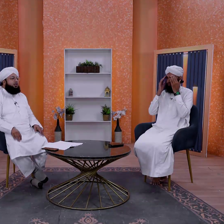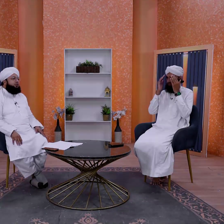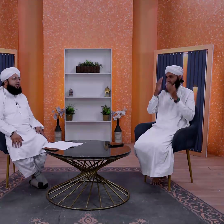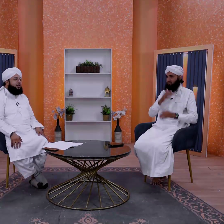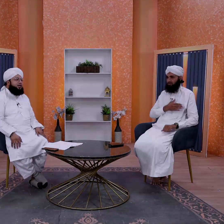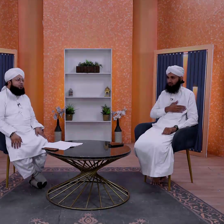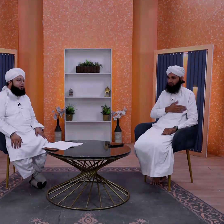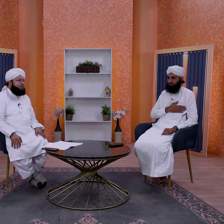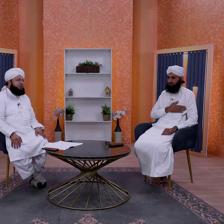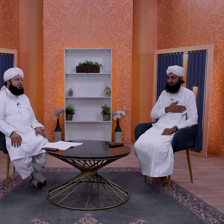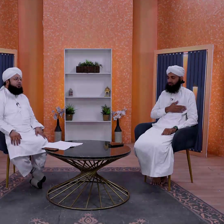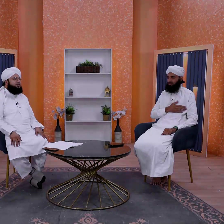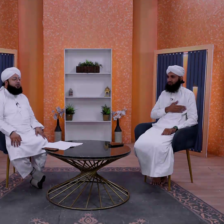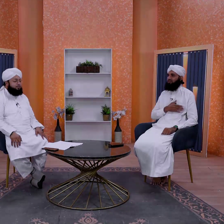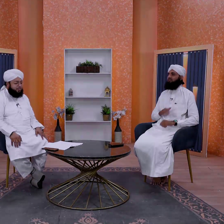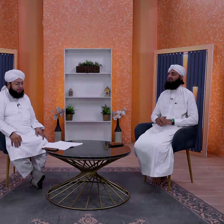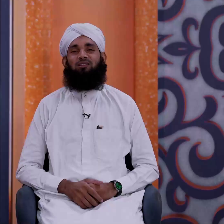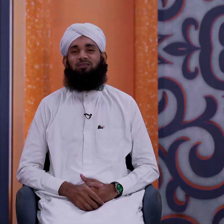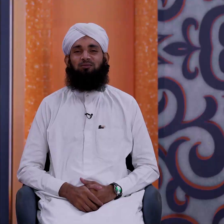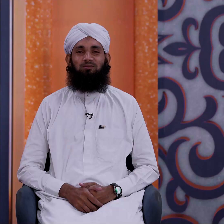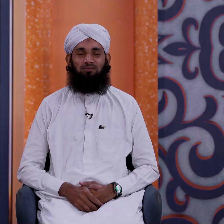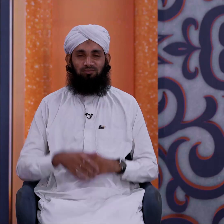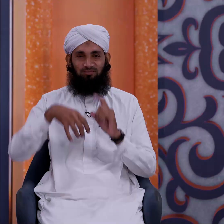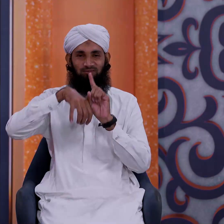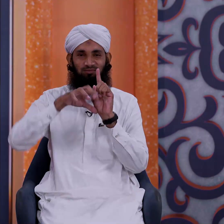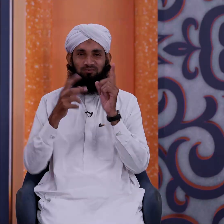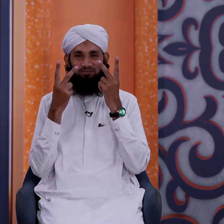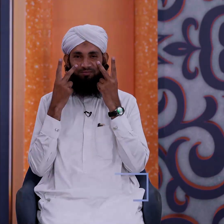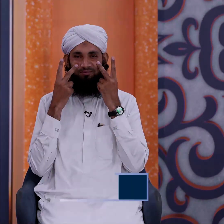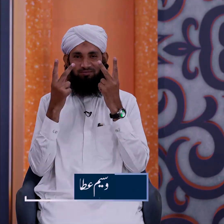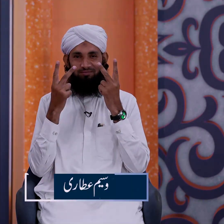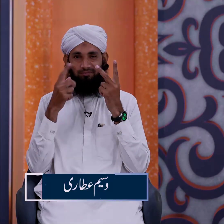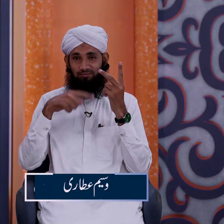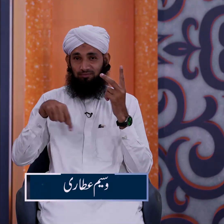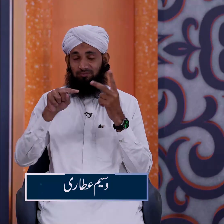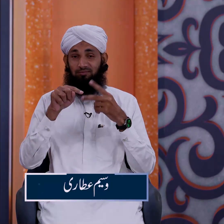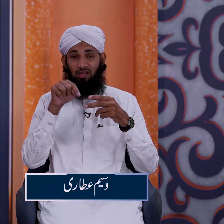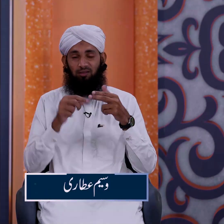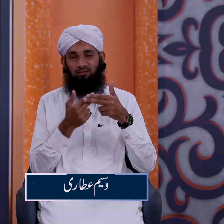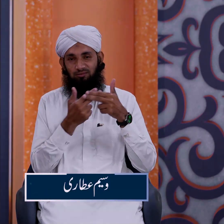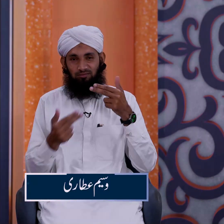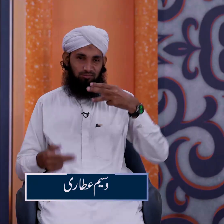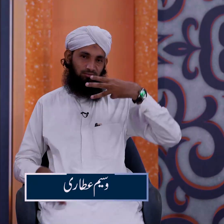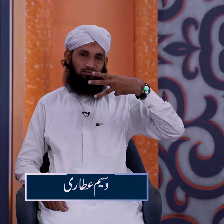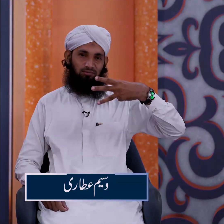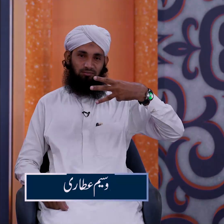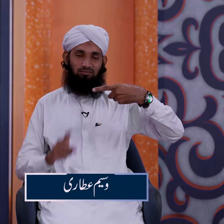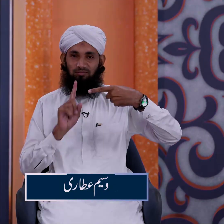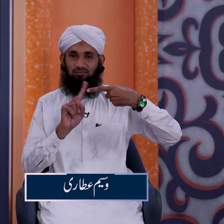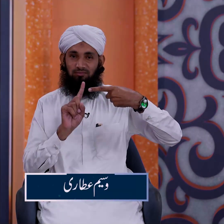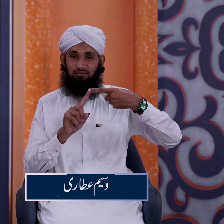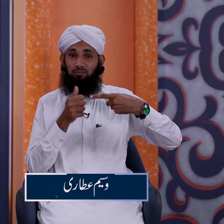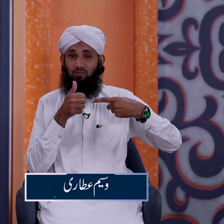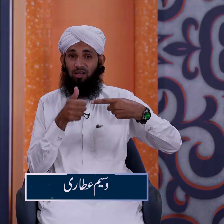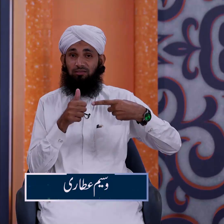صلی اللہ تعالی علی محمد صلی اللہ علیہ وسلم۔ مدنی چینل کے ناظرین، ہمارے اس پروگرام میں 3 سیگمنٹ ہوتے ہیں۔ سب سے پہلا سیگمنٹ